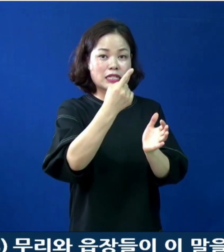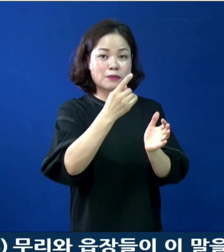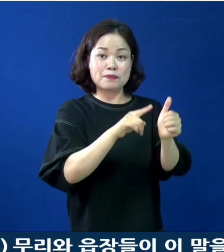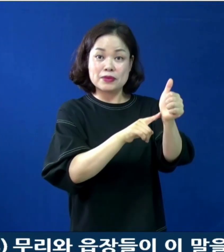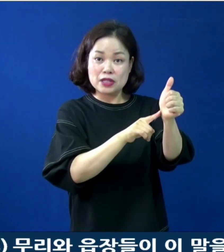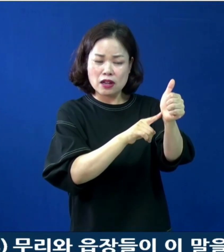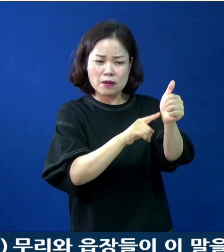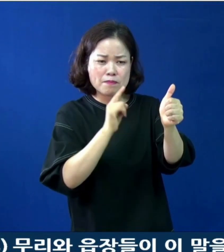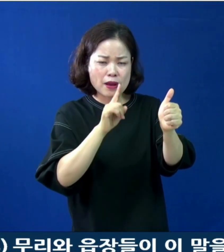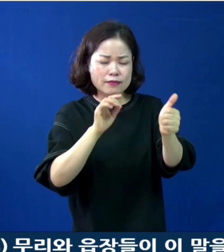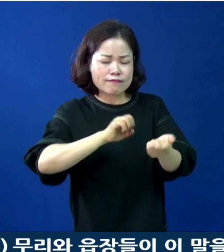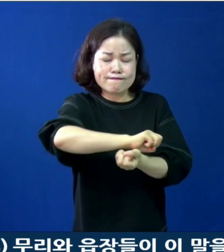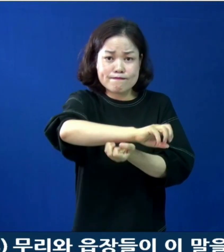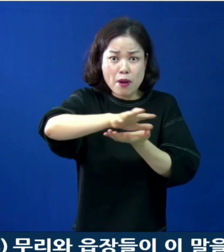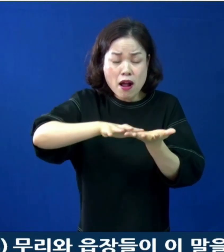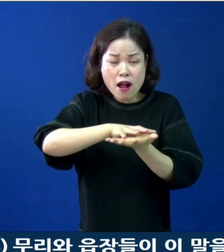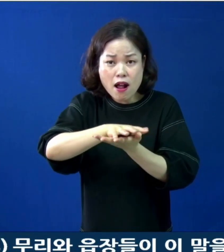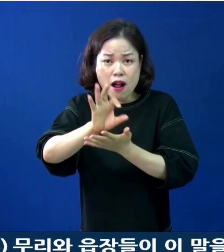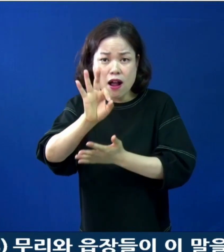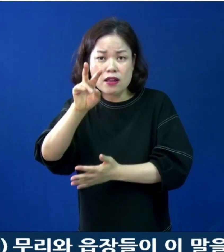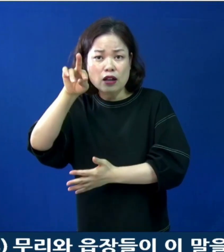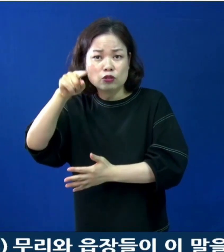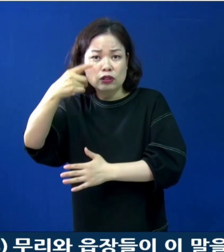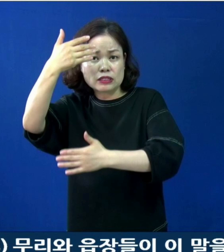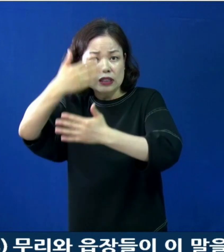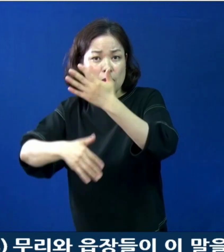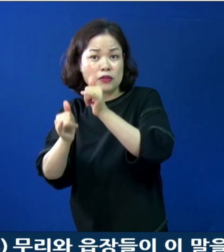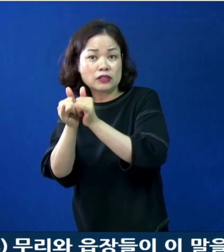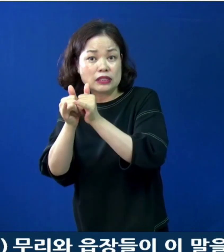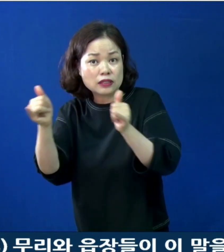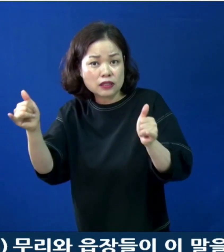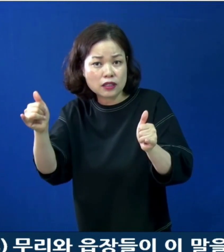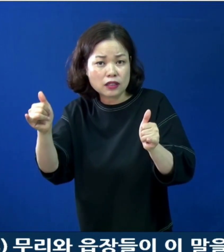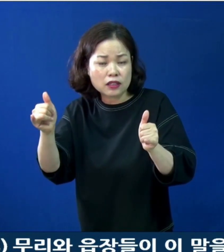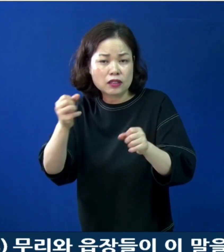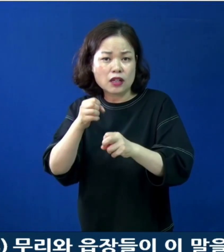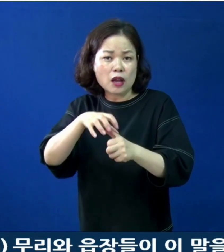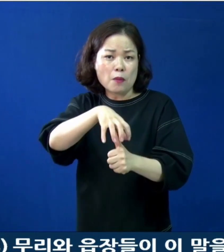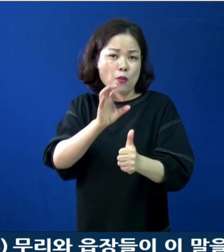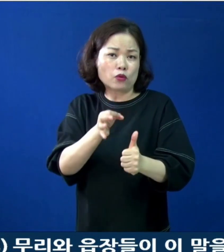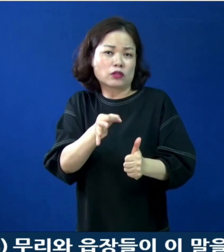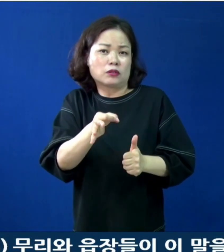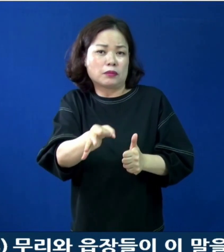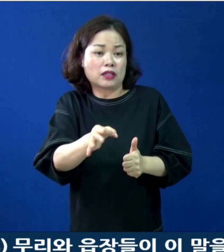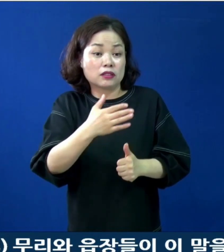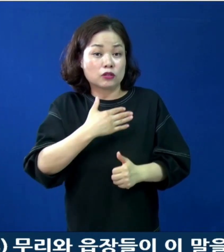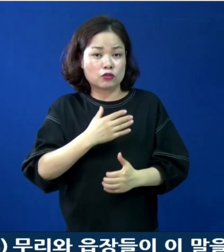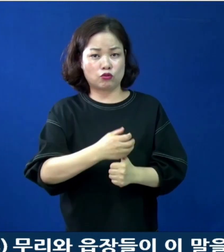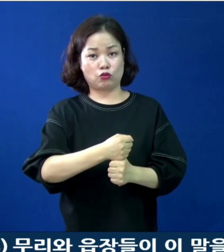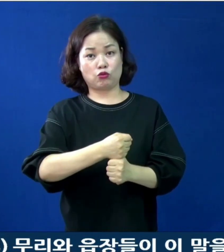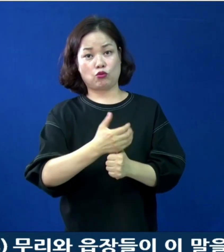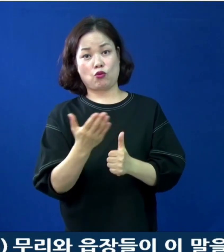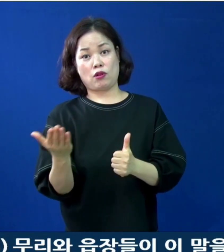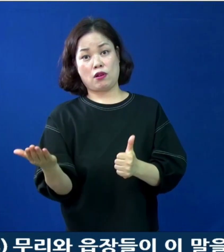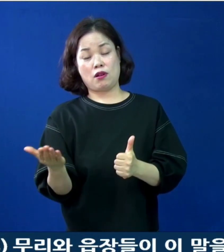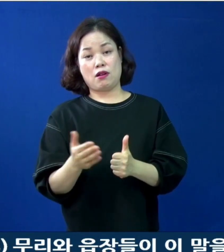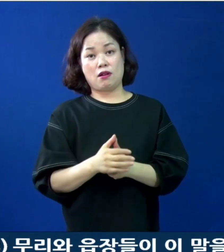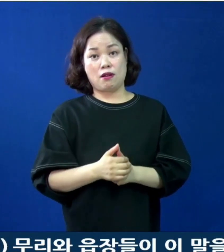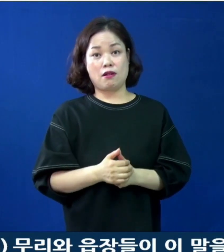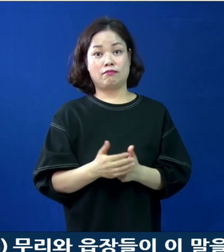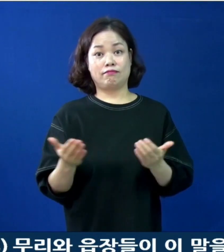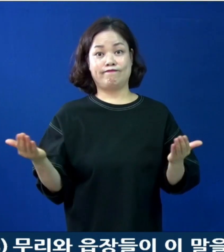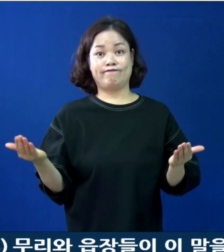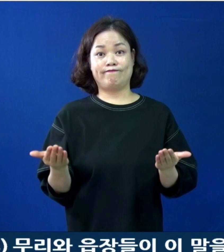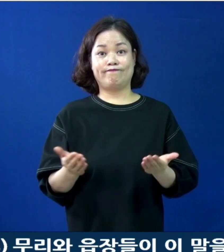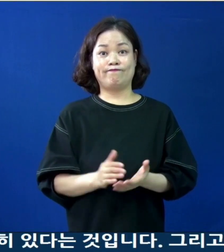듣고 소동하여 9절 야손과 그 나머지 사람에게 보석금을 받고 놓아 주니라. 이런 사건이